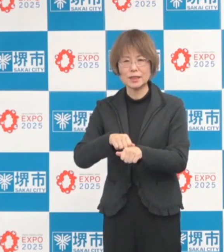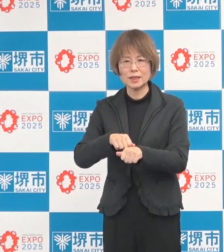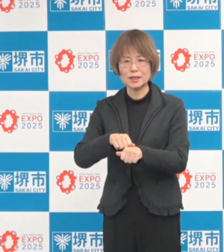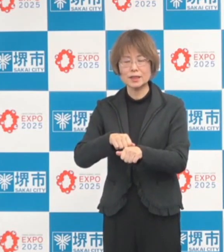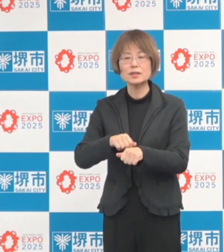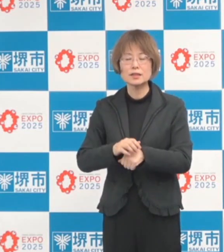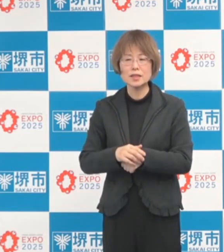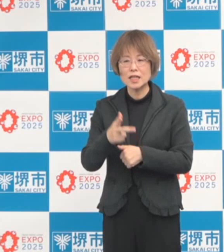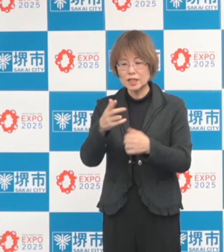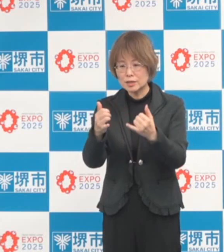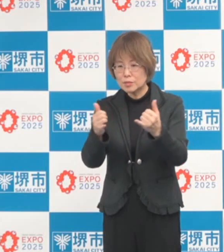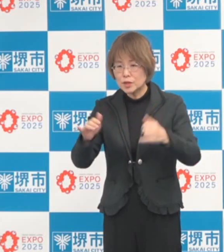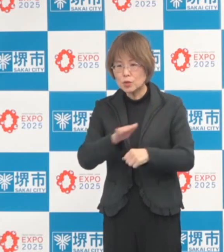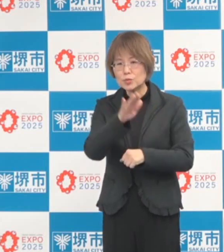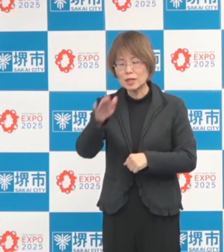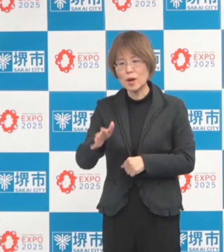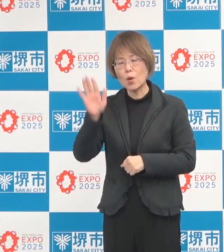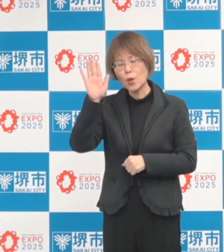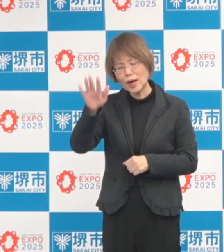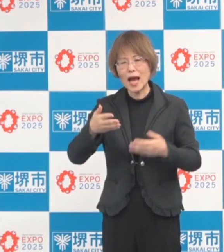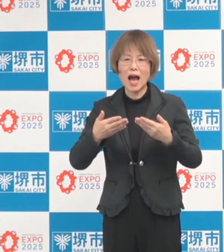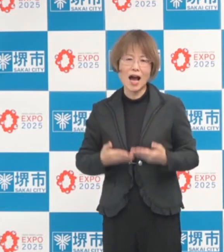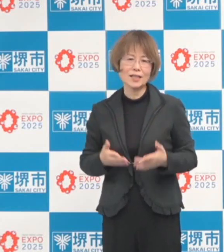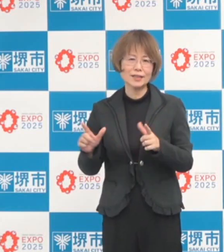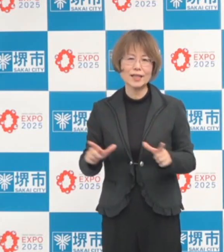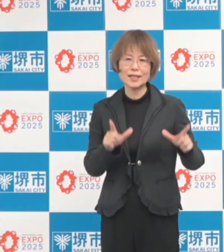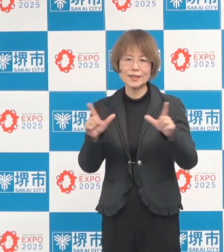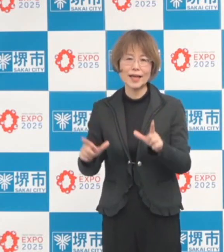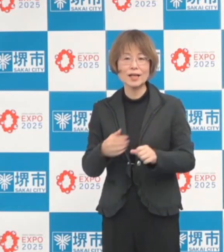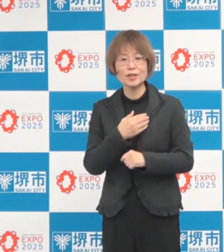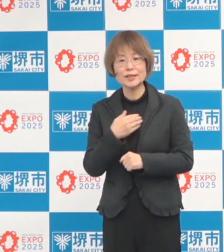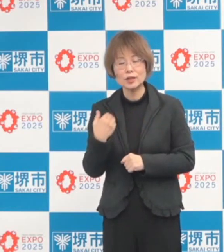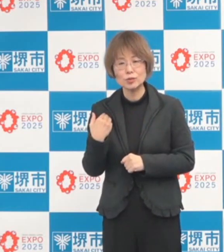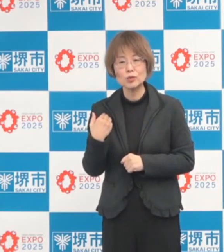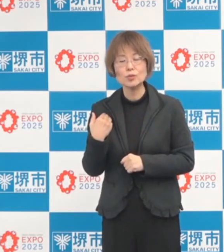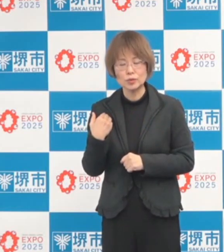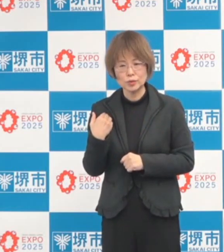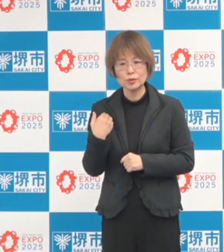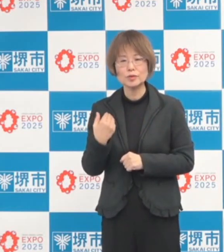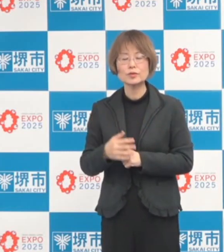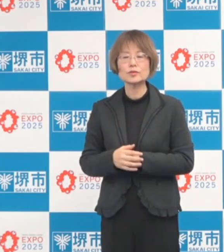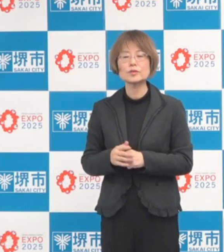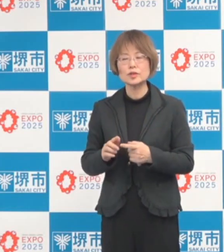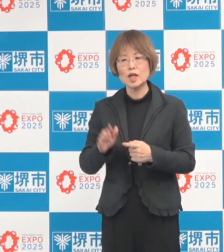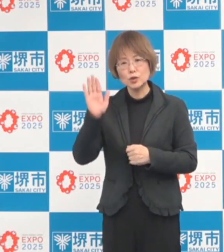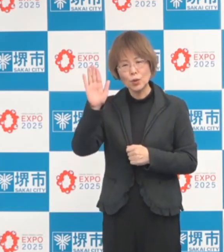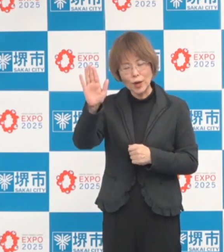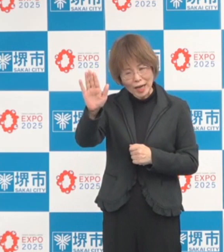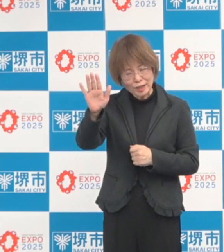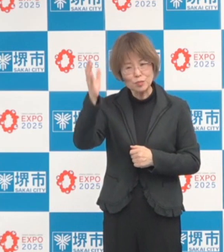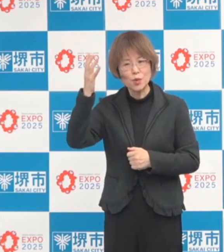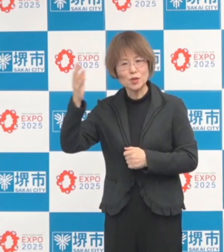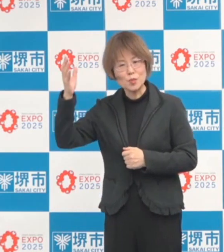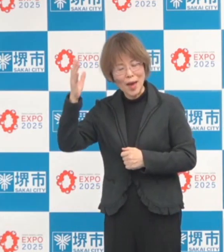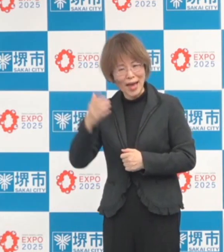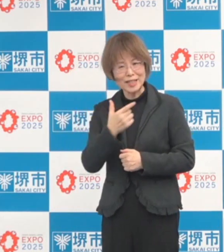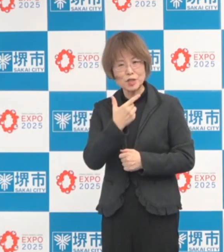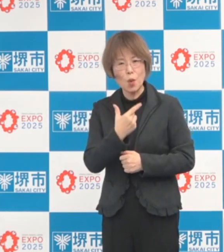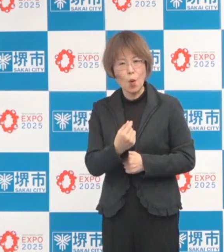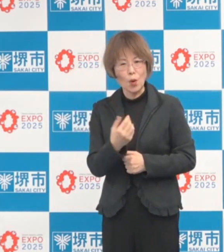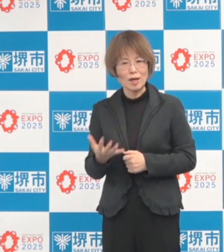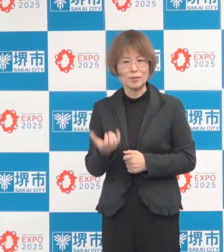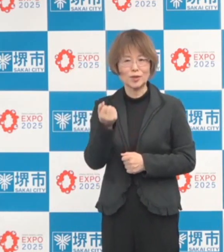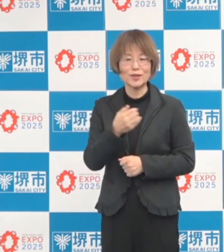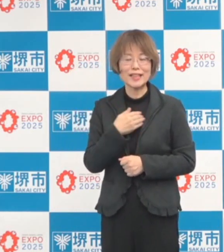ますが、市民の皆様がこれからも安心して暮らし続けることができて、そして将来にも夢と希望が持てる都市であるように、令